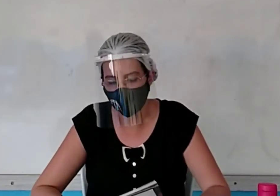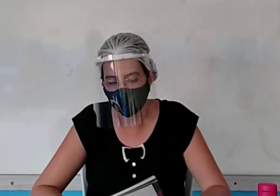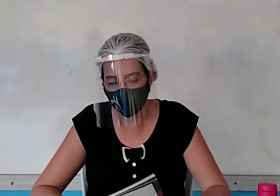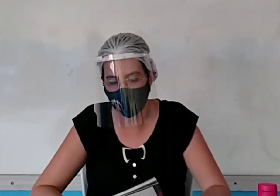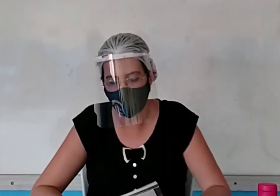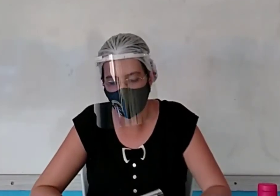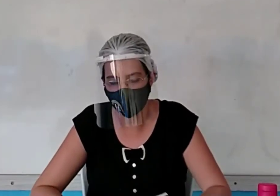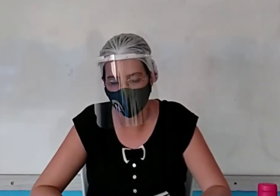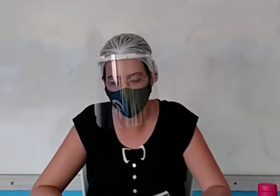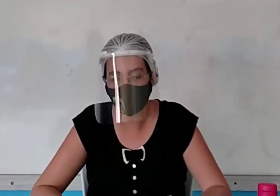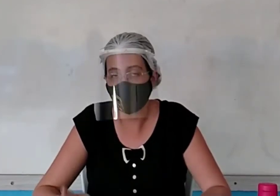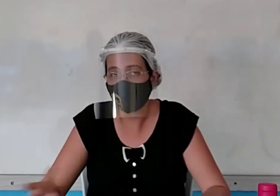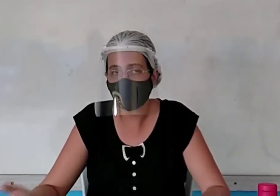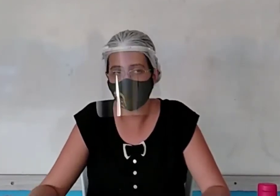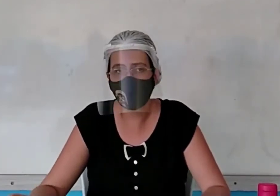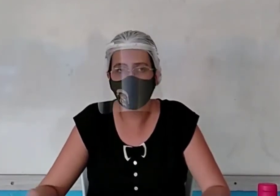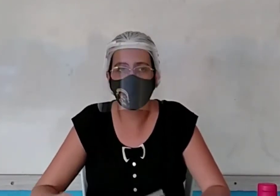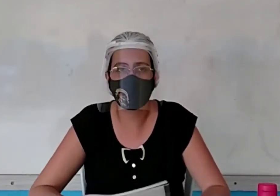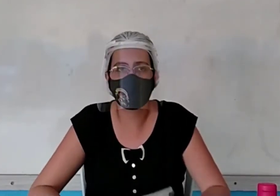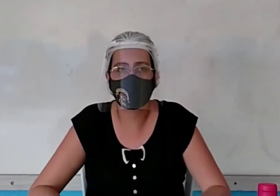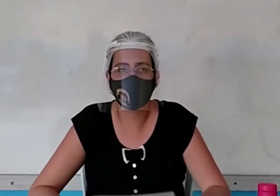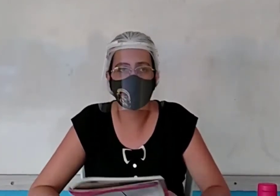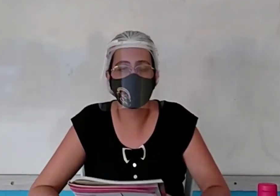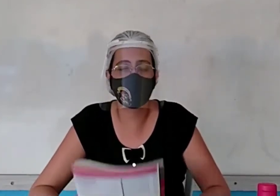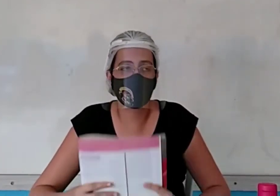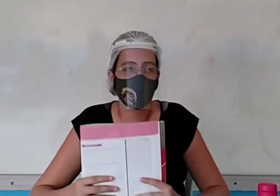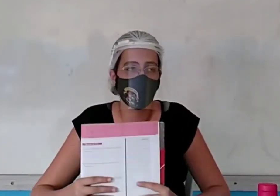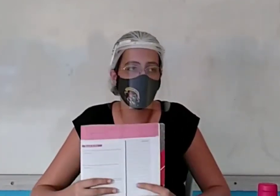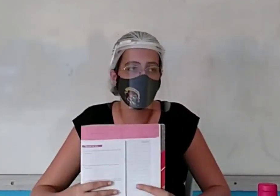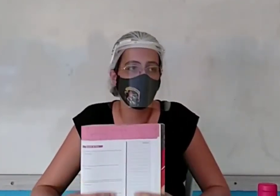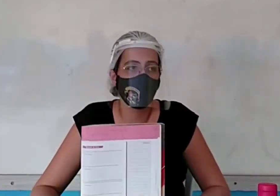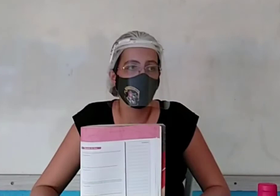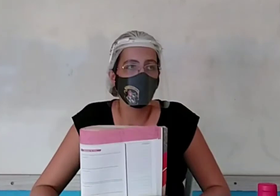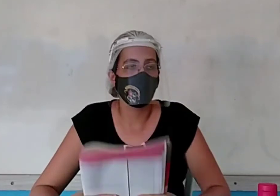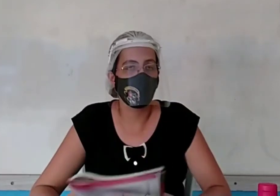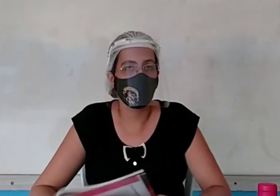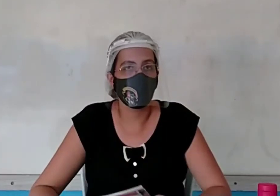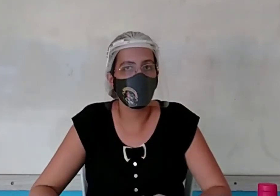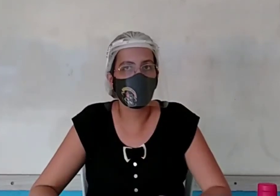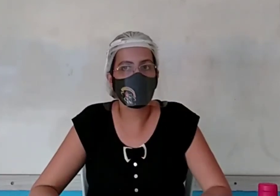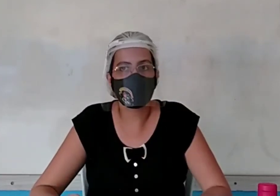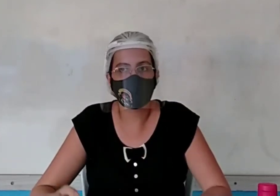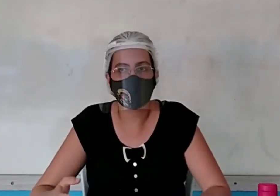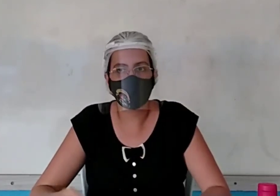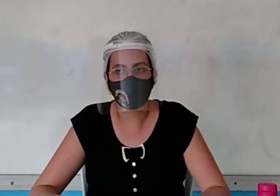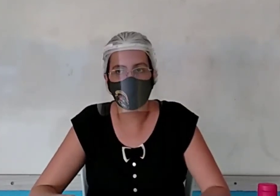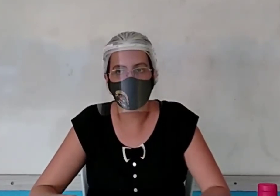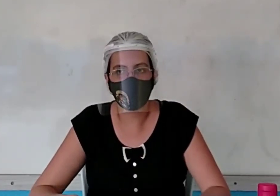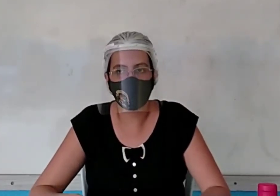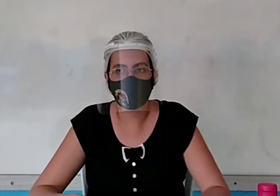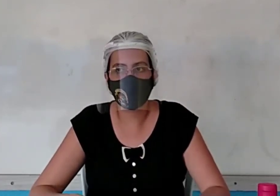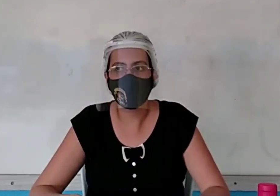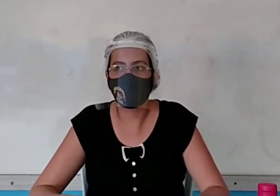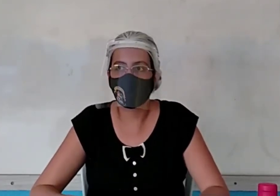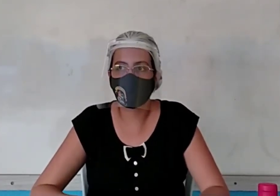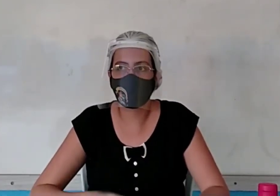estiver no carro, né? Ou até na moto mesmo. Às vezes, se você desconcentra a pessoa que está plotando, os